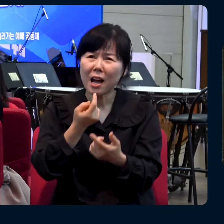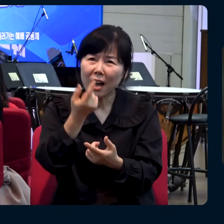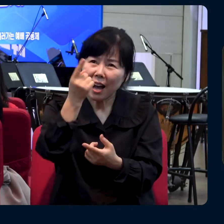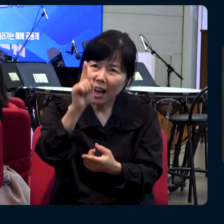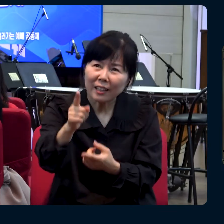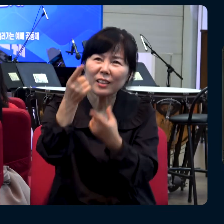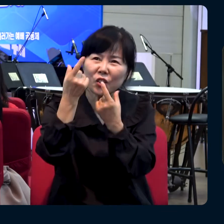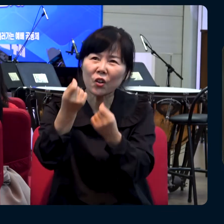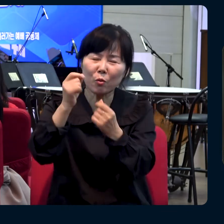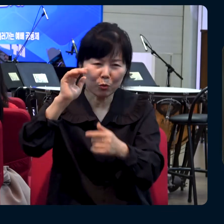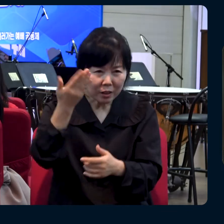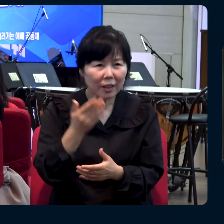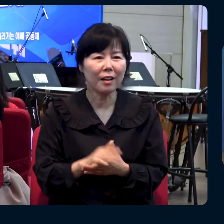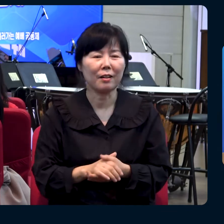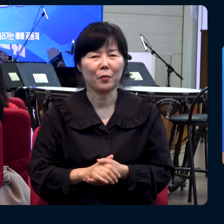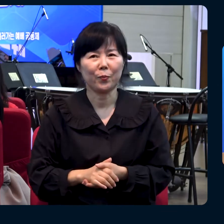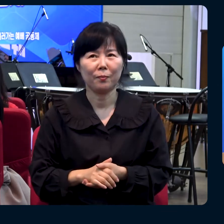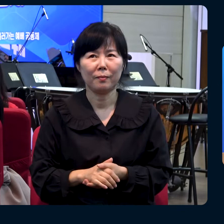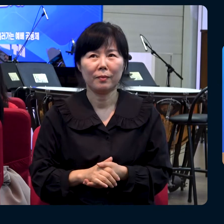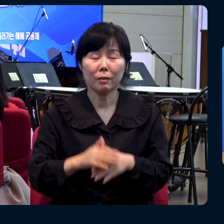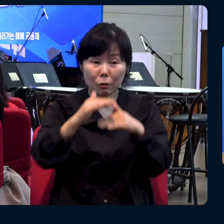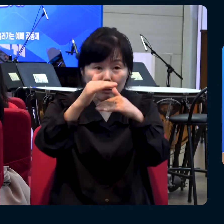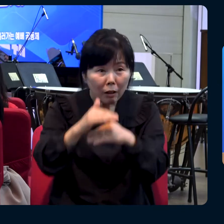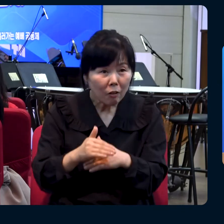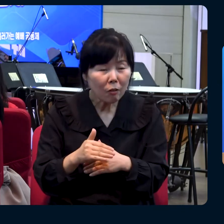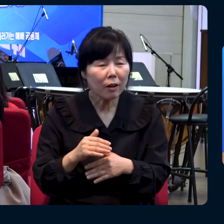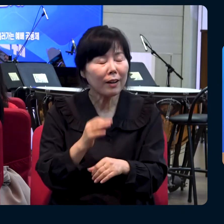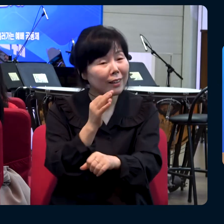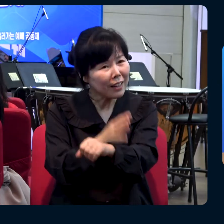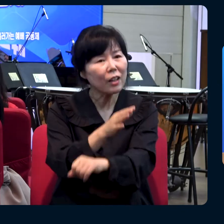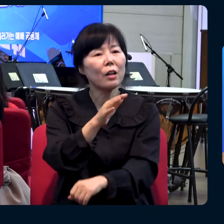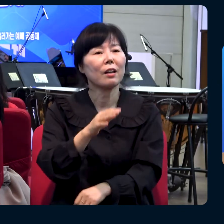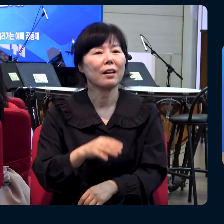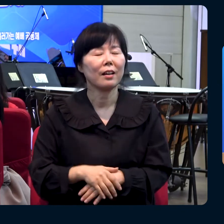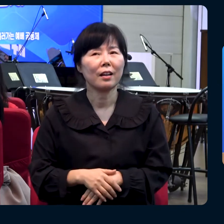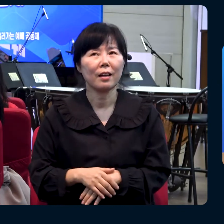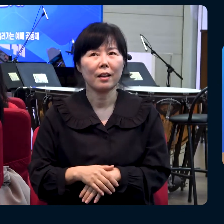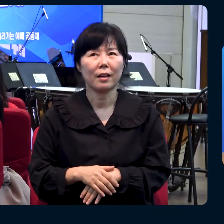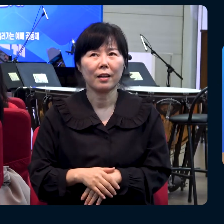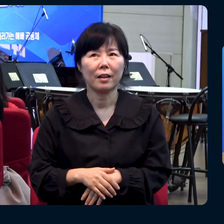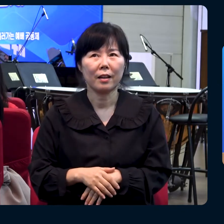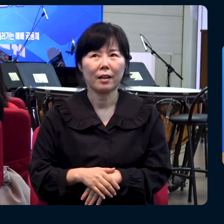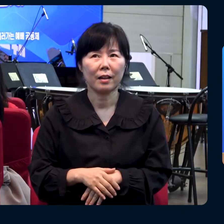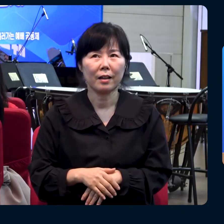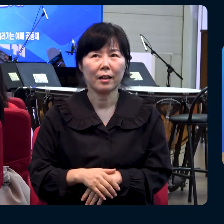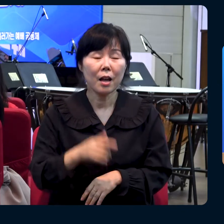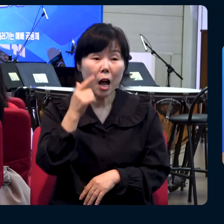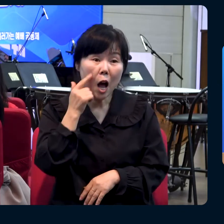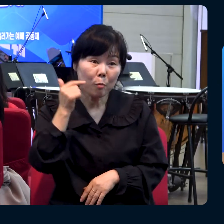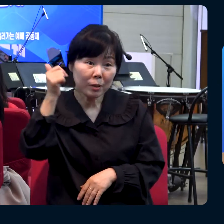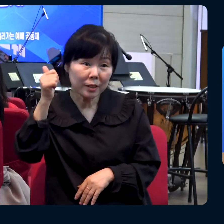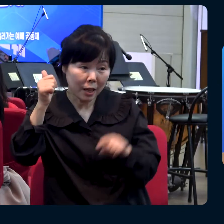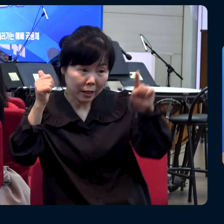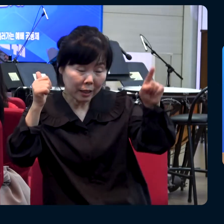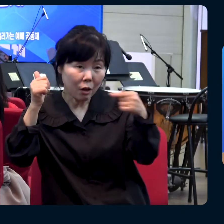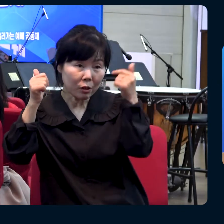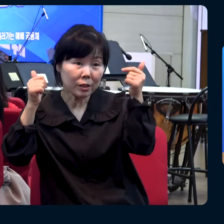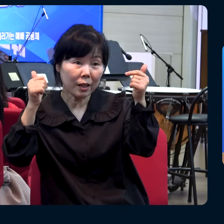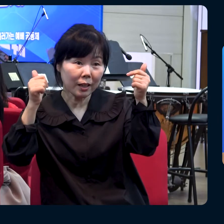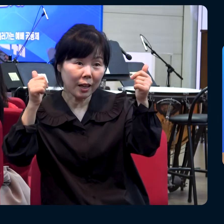아멘. 오늘 내용은 단순한 것입니다. 아버지가 다윗에게 들판에